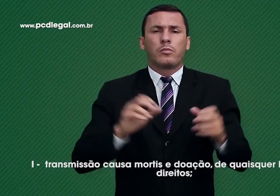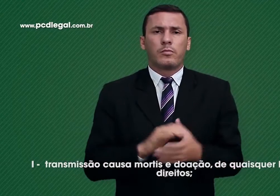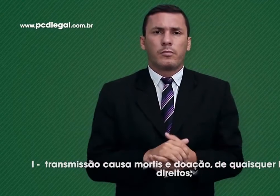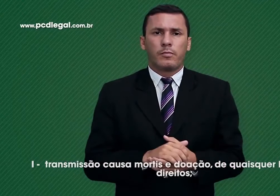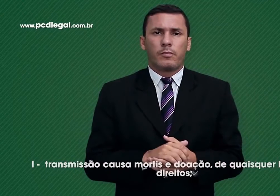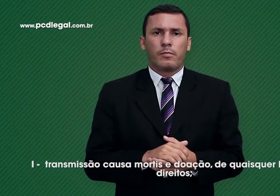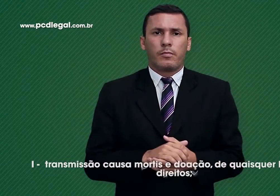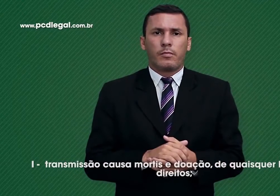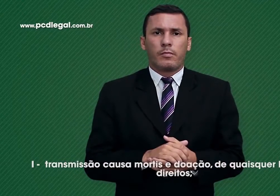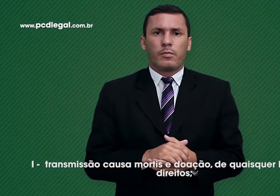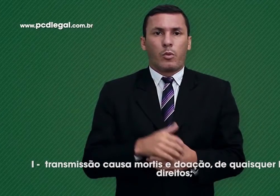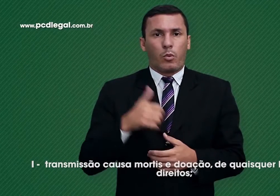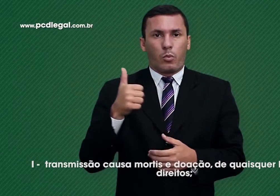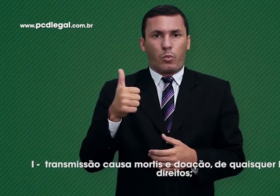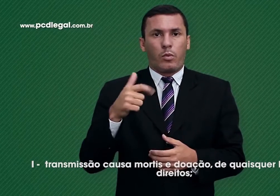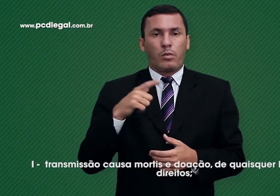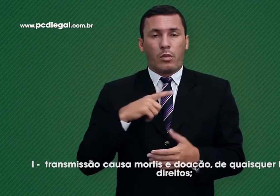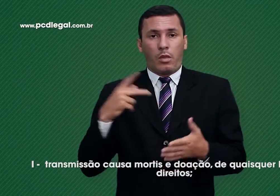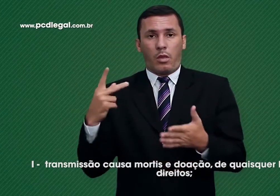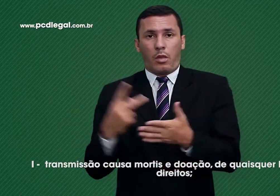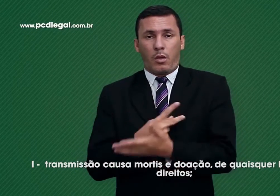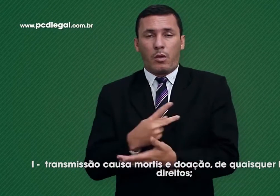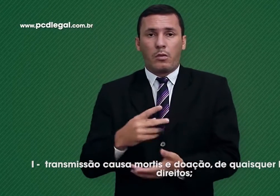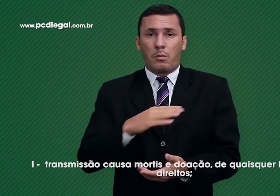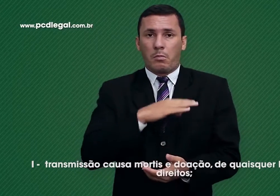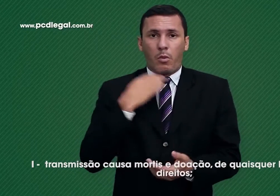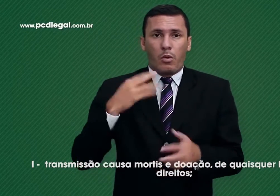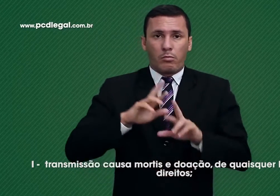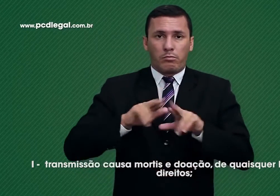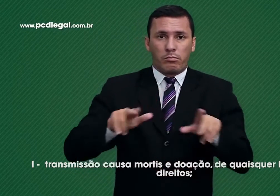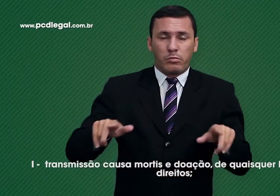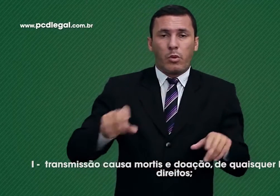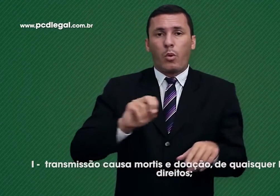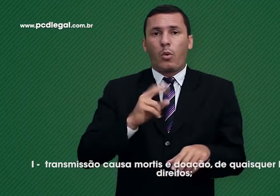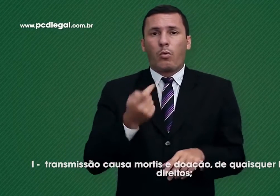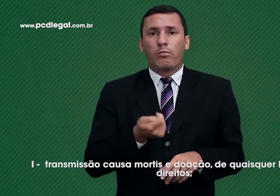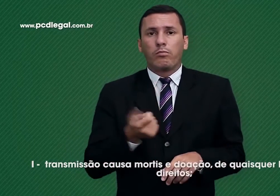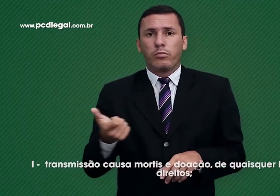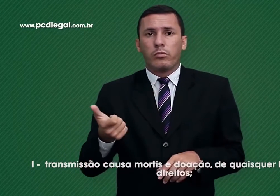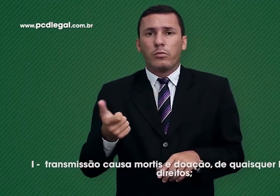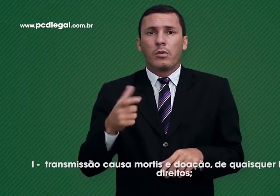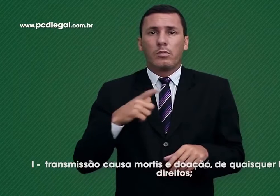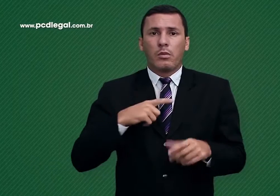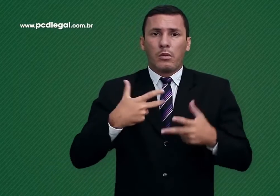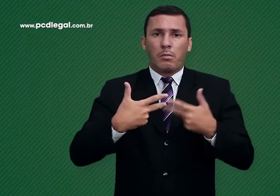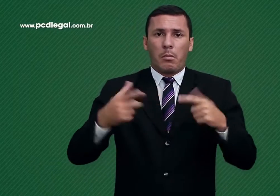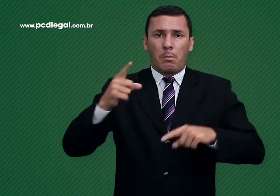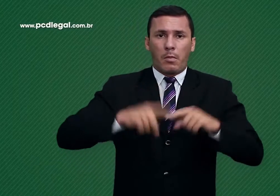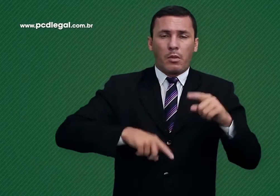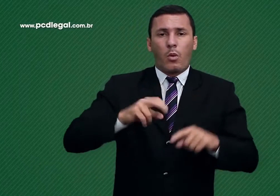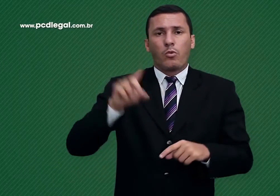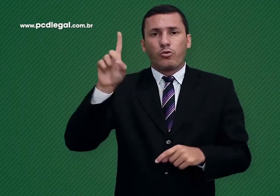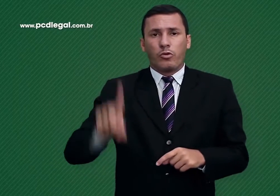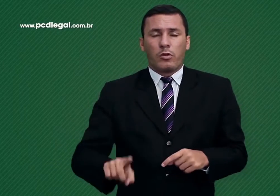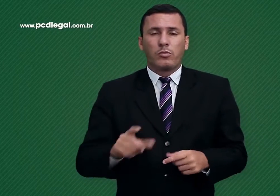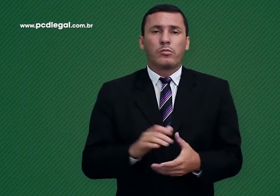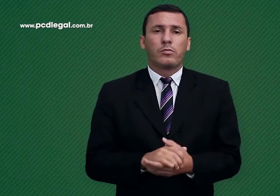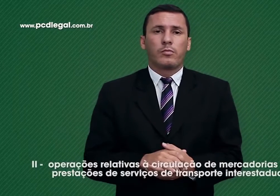1. Transmissão causa-mortes e doação de quaisquer bens ou direitos.